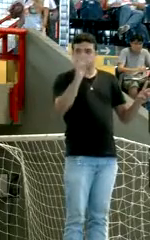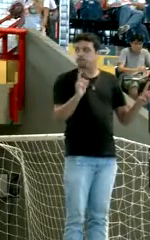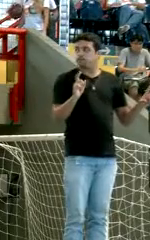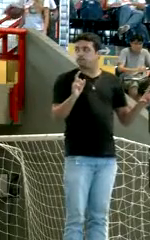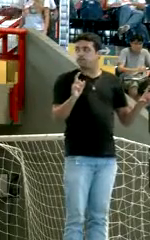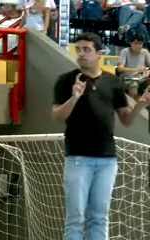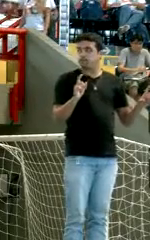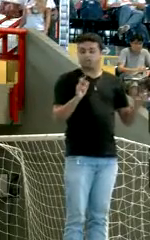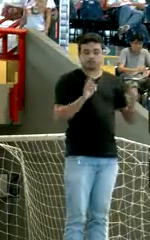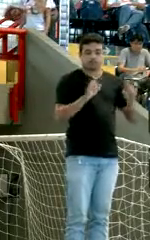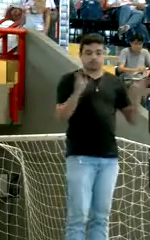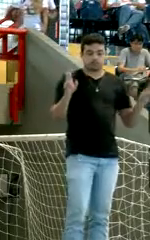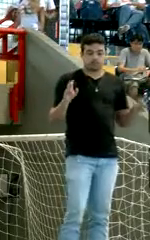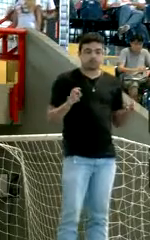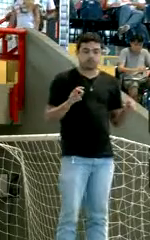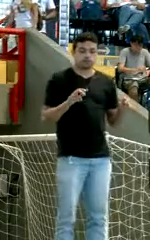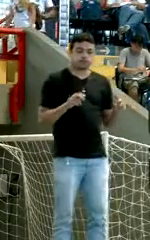Mas o grafite não.